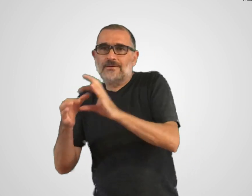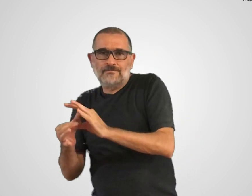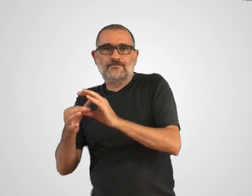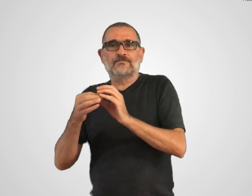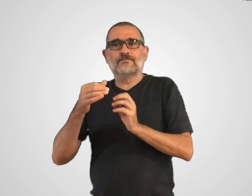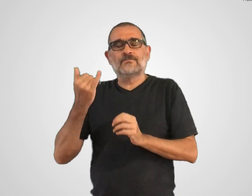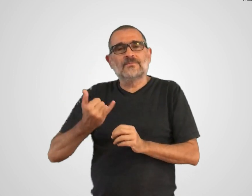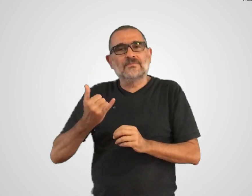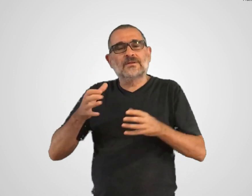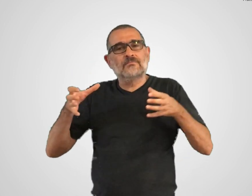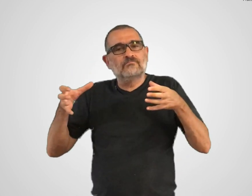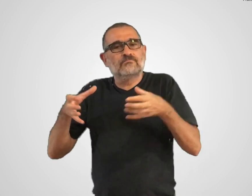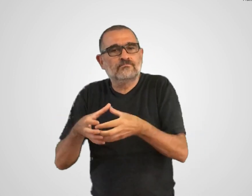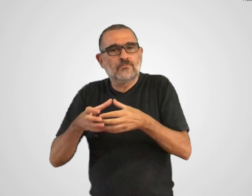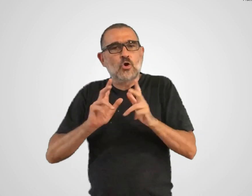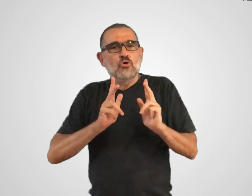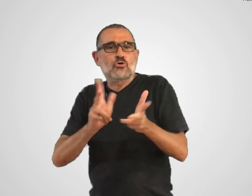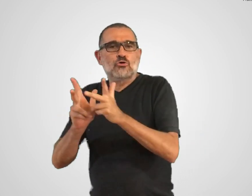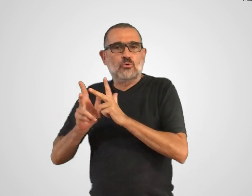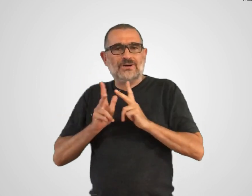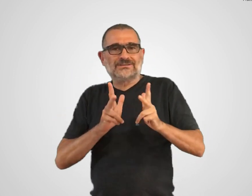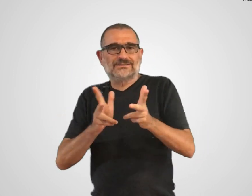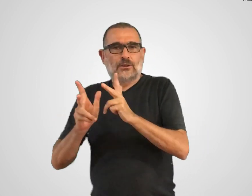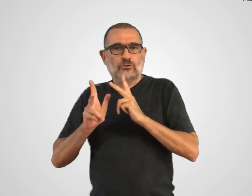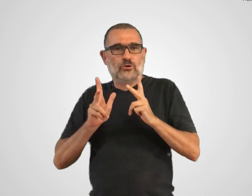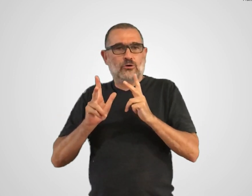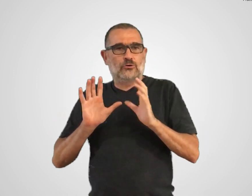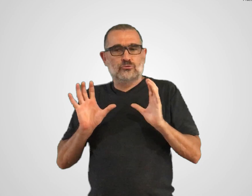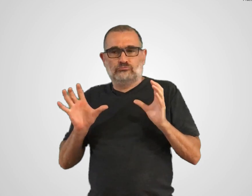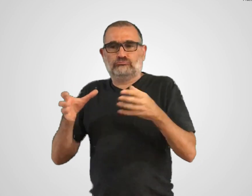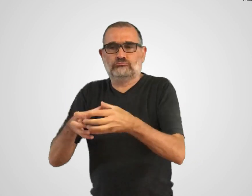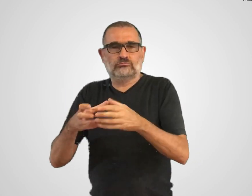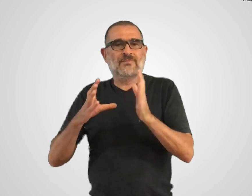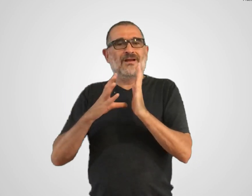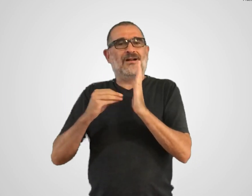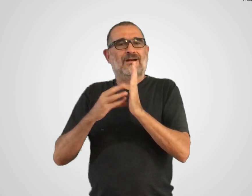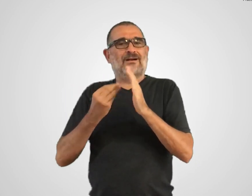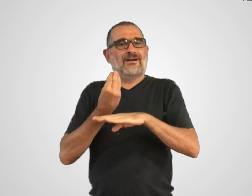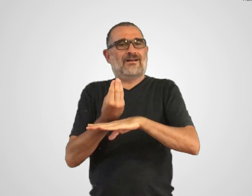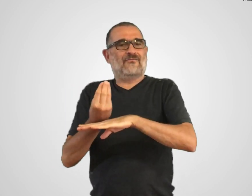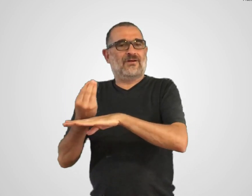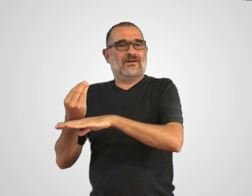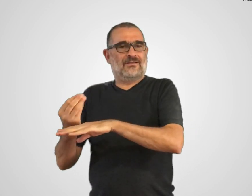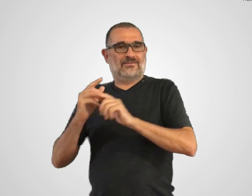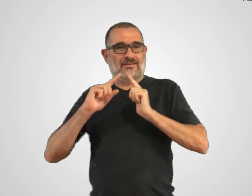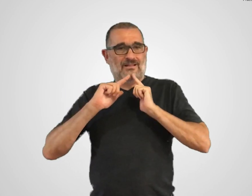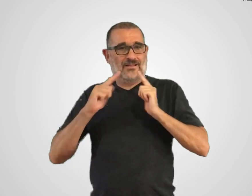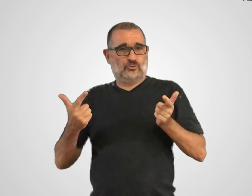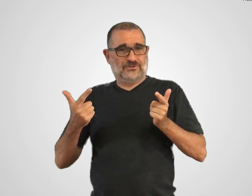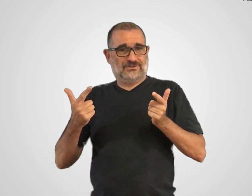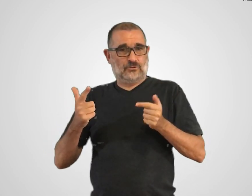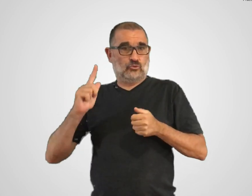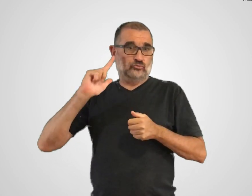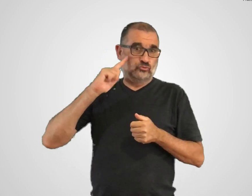conversatorios entre referentes lingüísticos, sordas y sordos